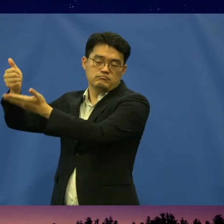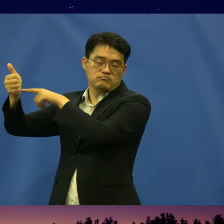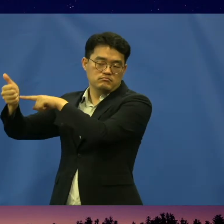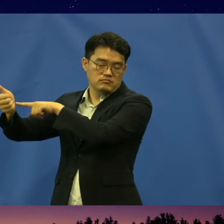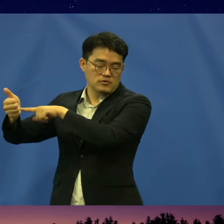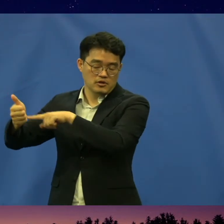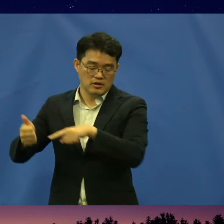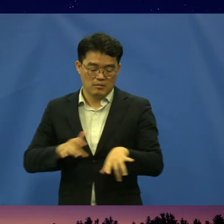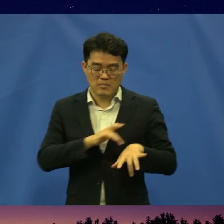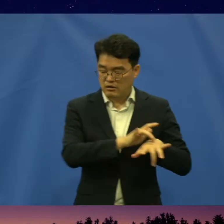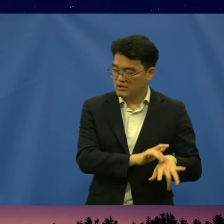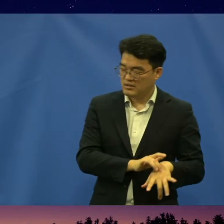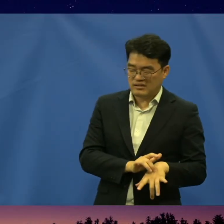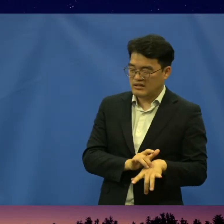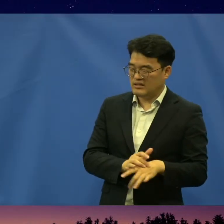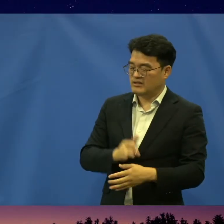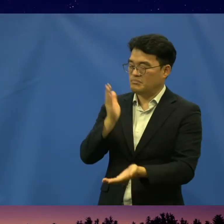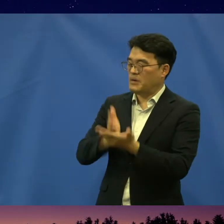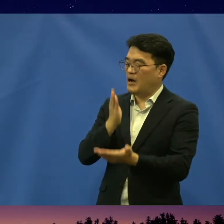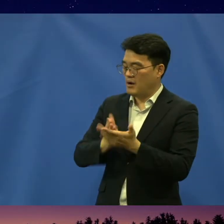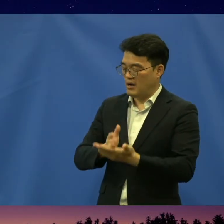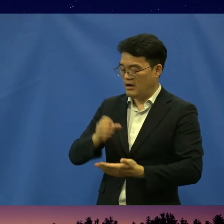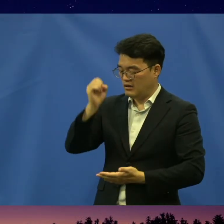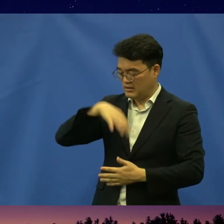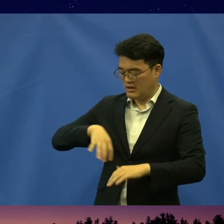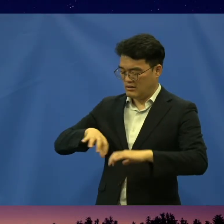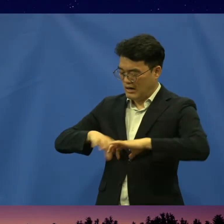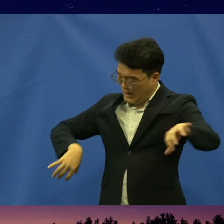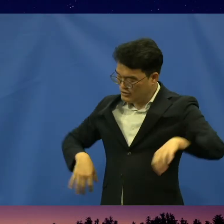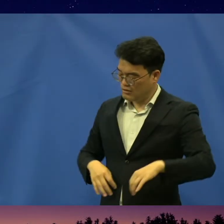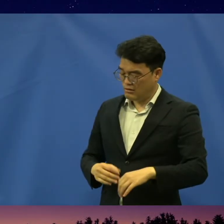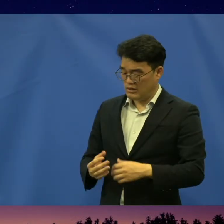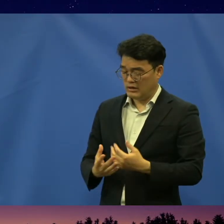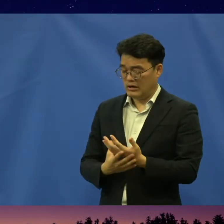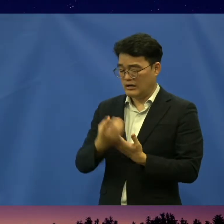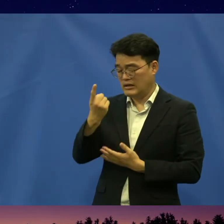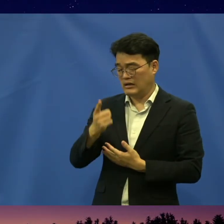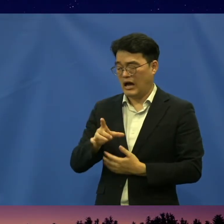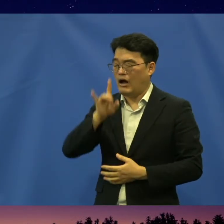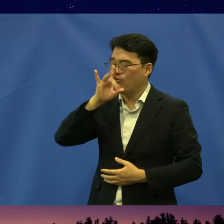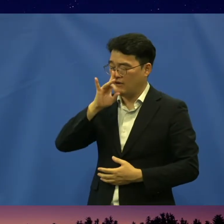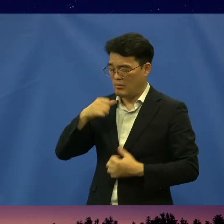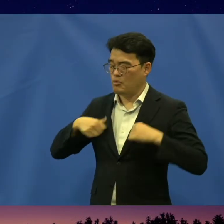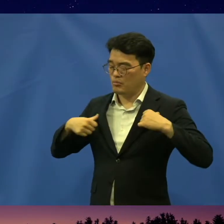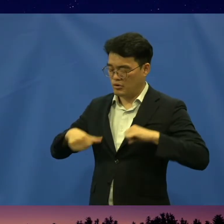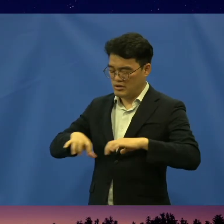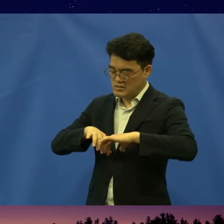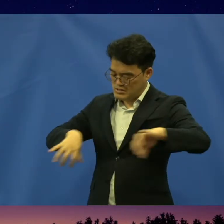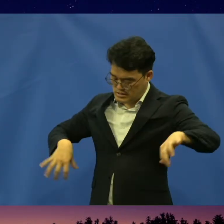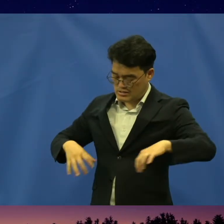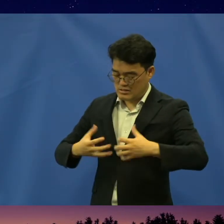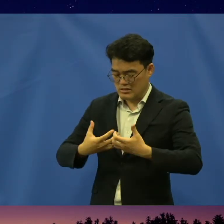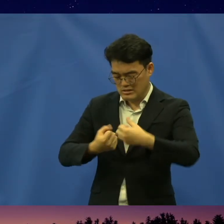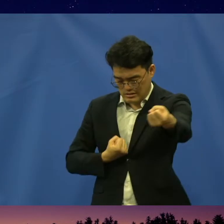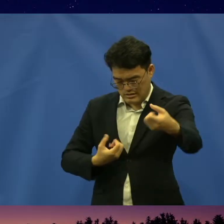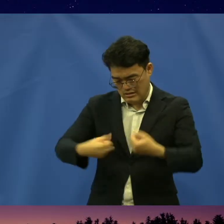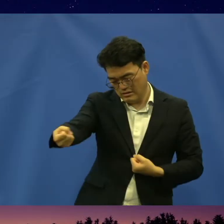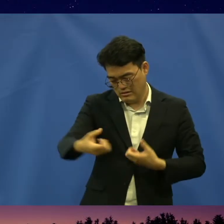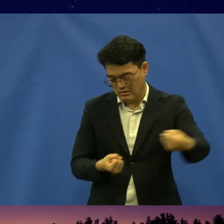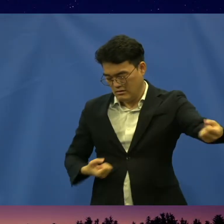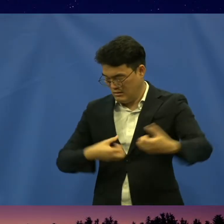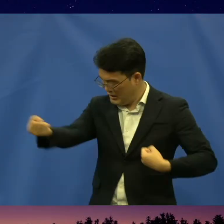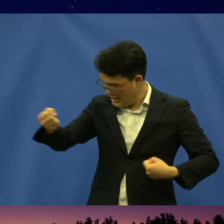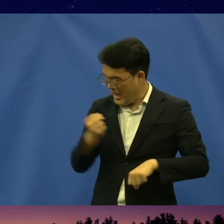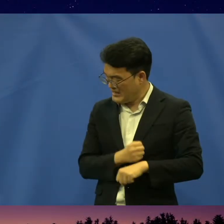해요. 마귀는 파괴하는 걸 좋아해요. 마귀는 분열하는 걸 좋아해요. 마귀는 깨어지는 걸 원해요.